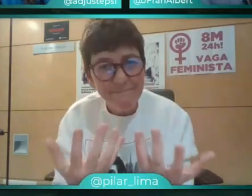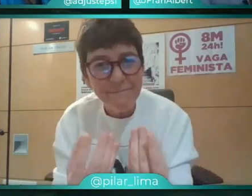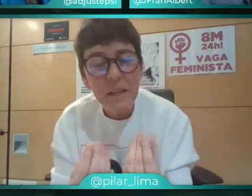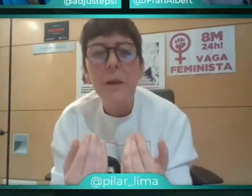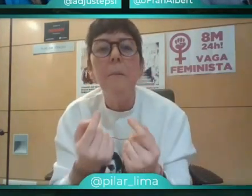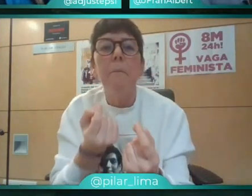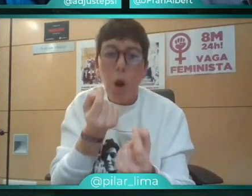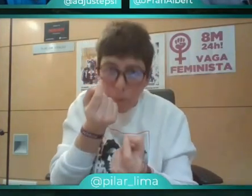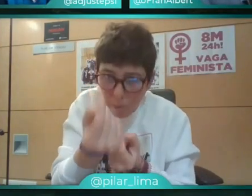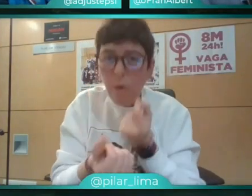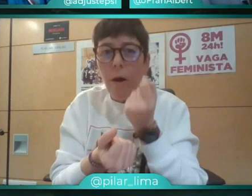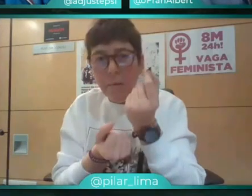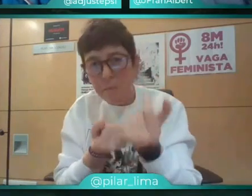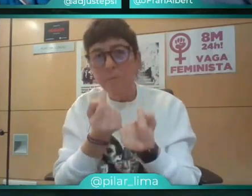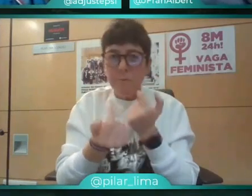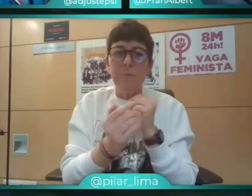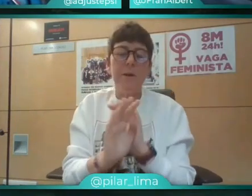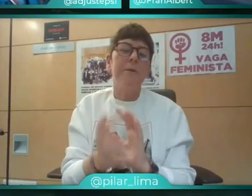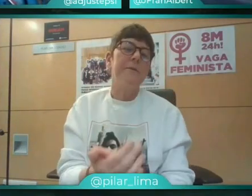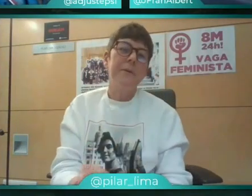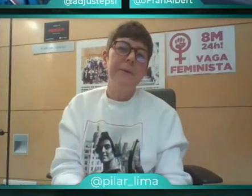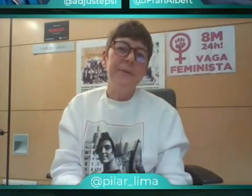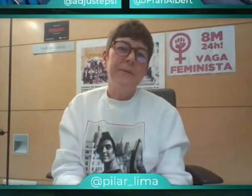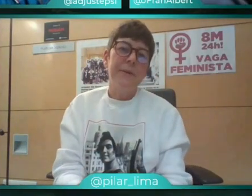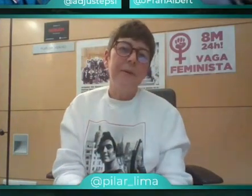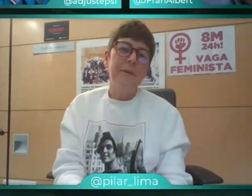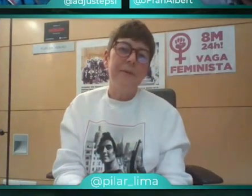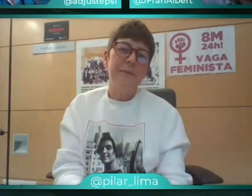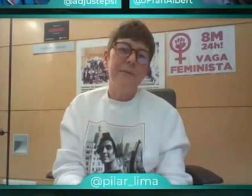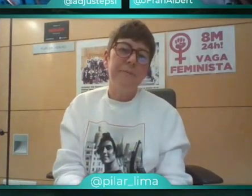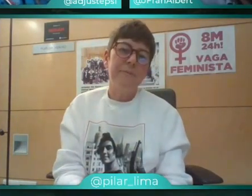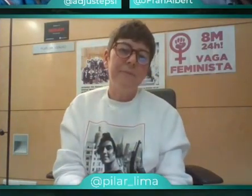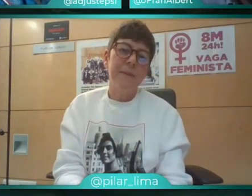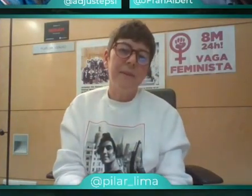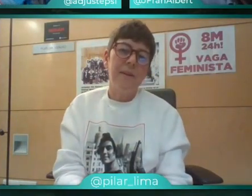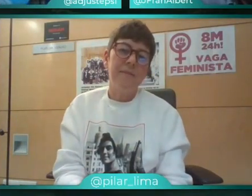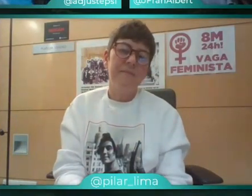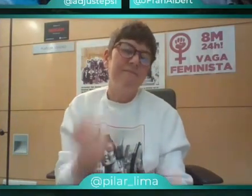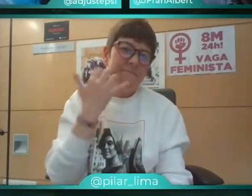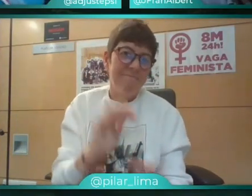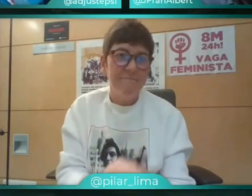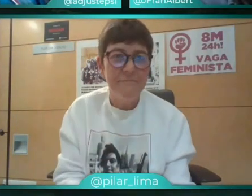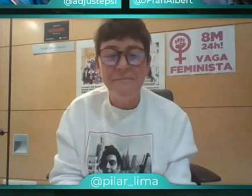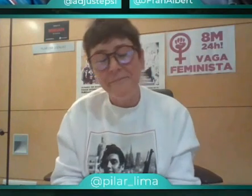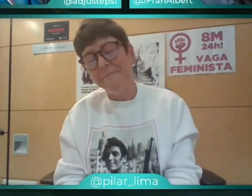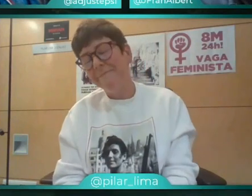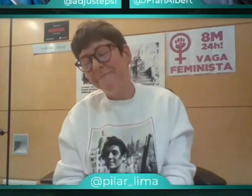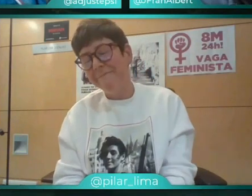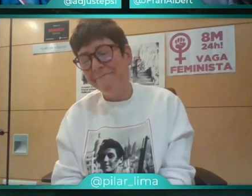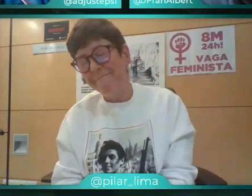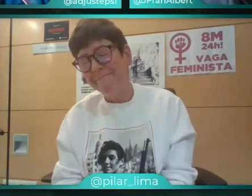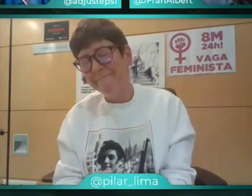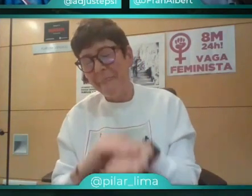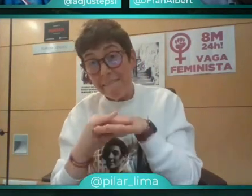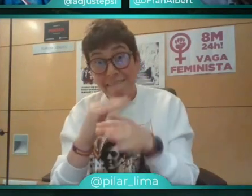es Ya os digo Ese es el choque cultural al que me estoy refiriendo pero ahí andamos increíble Pues sí sí